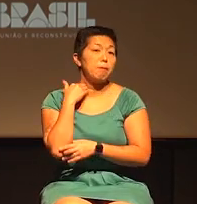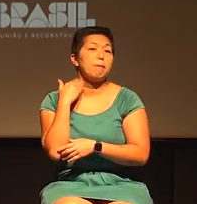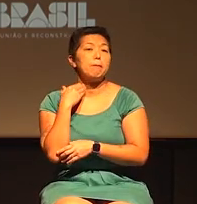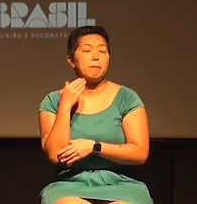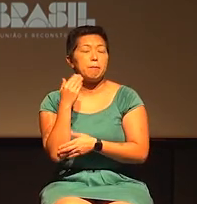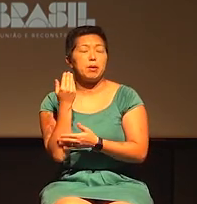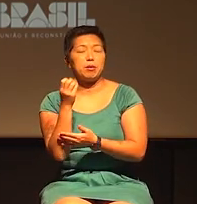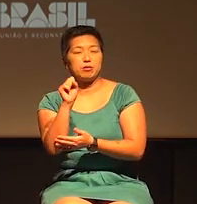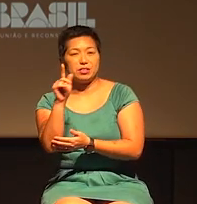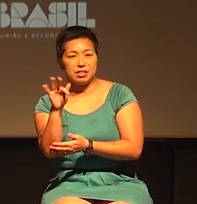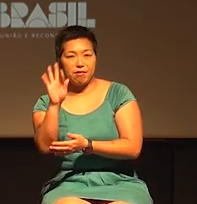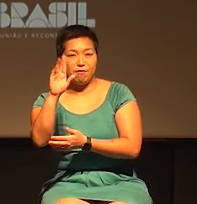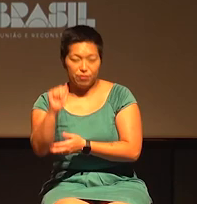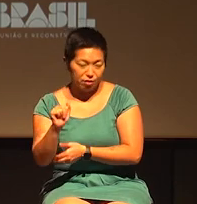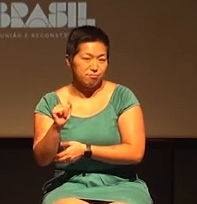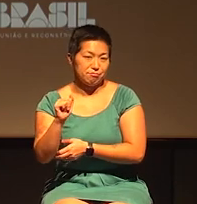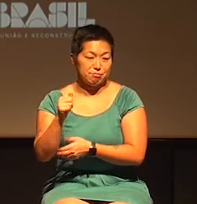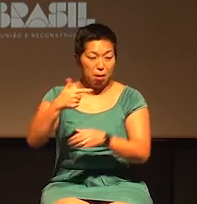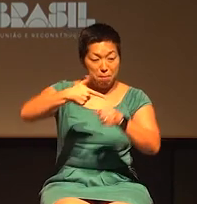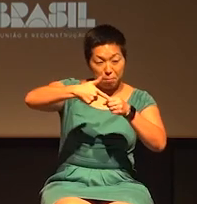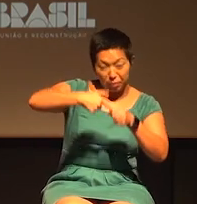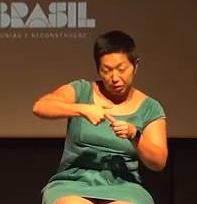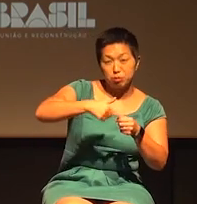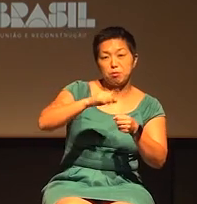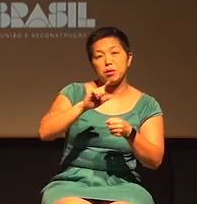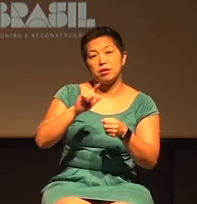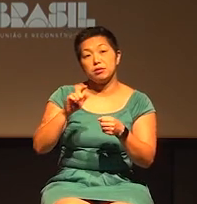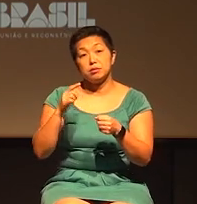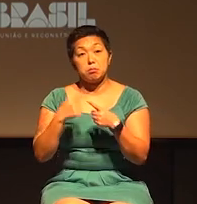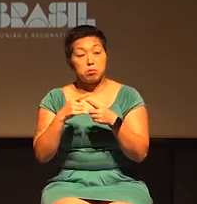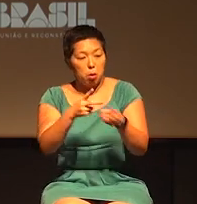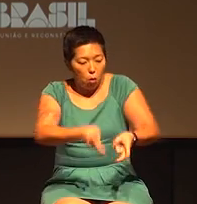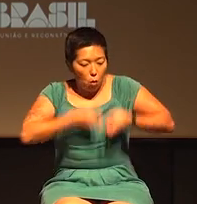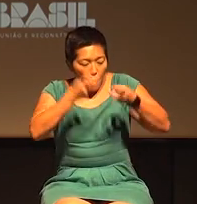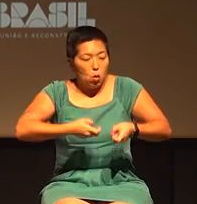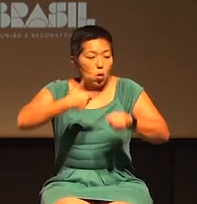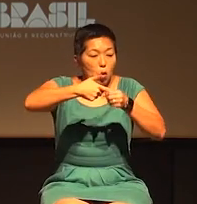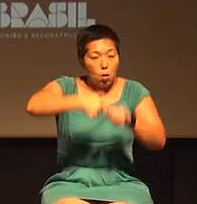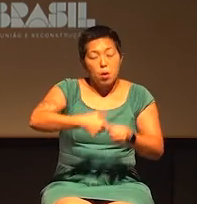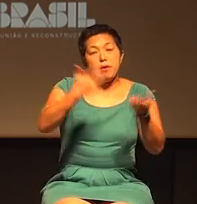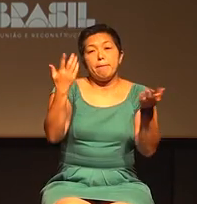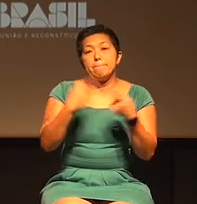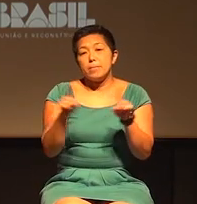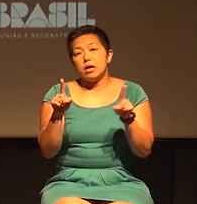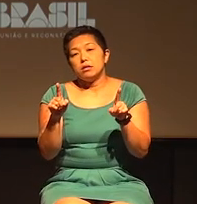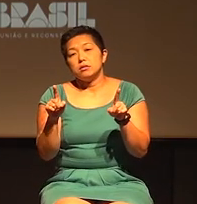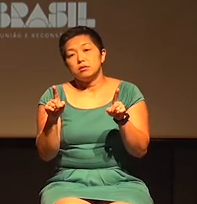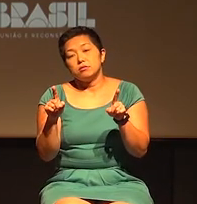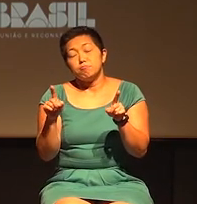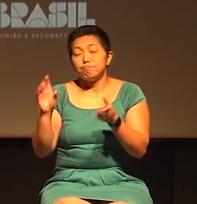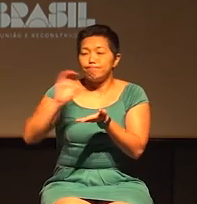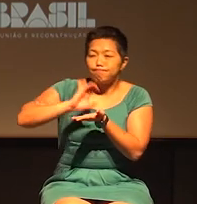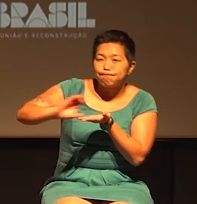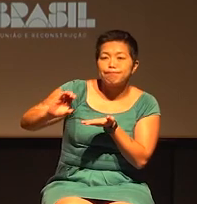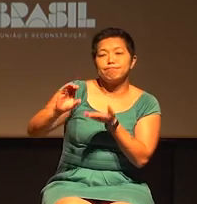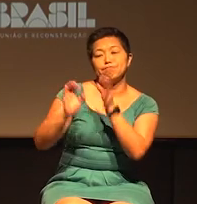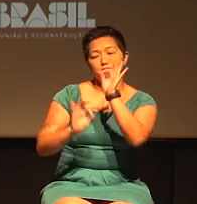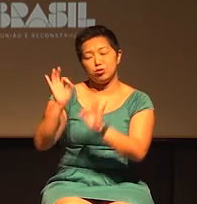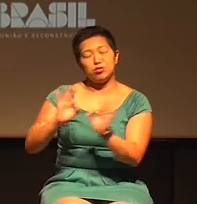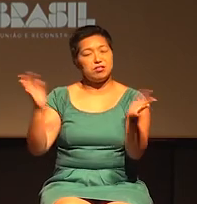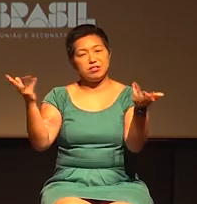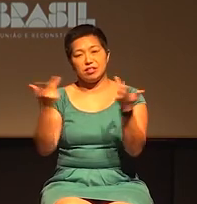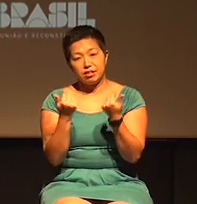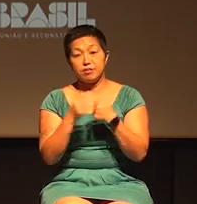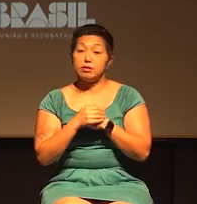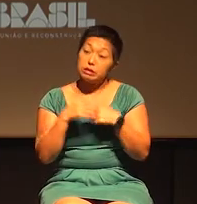Safra da Petrobras que é explora petróleo mas acaba financiando o projetos incríveis que s o